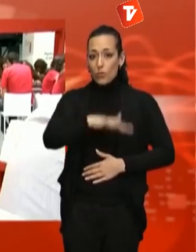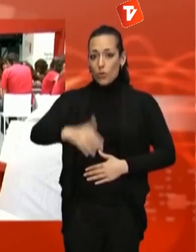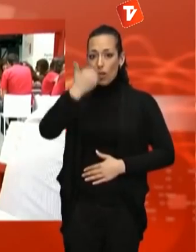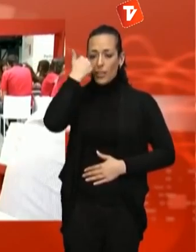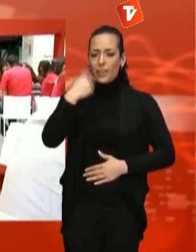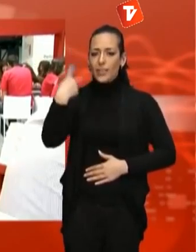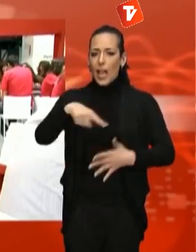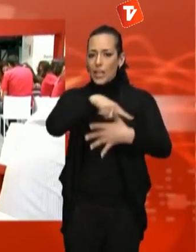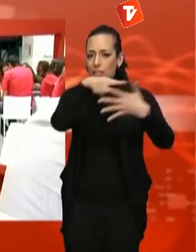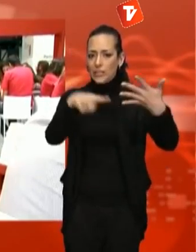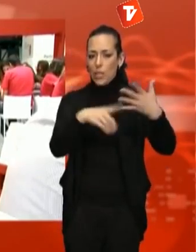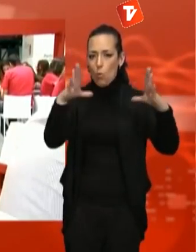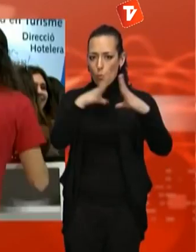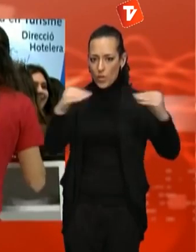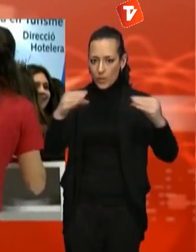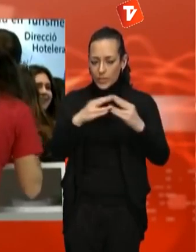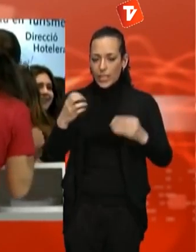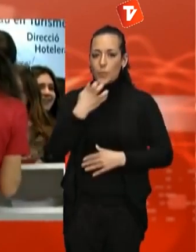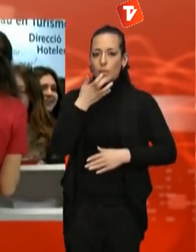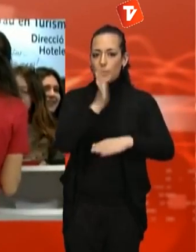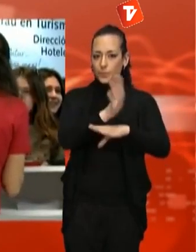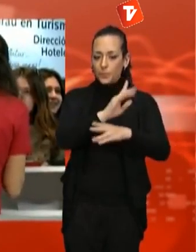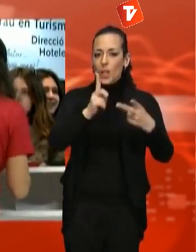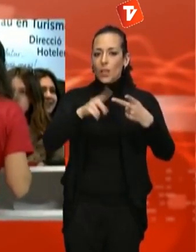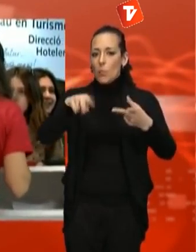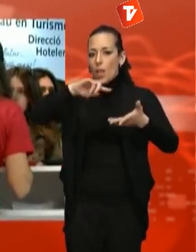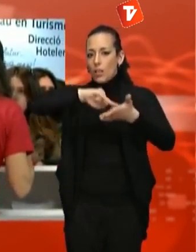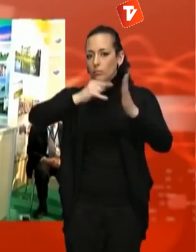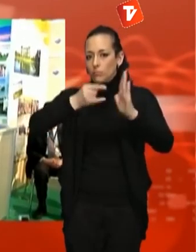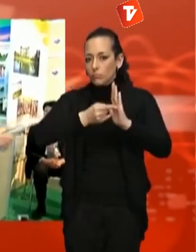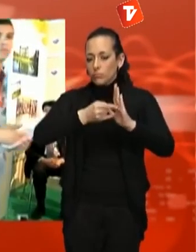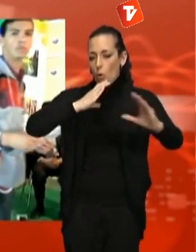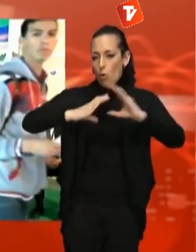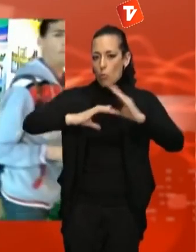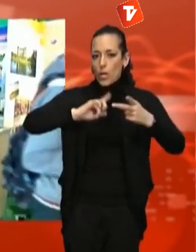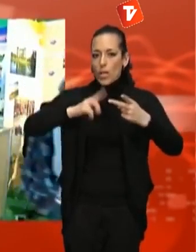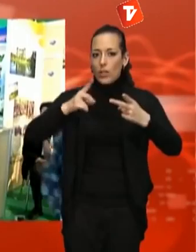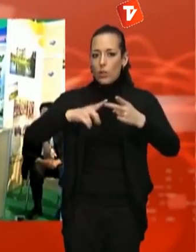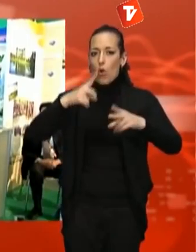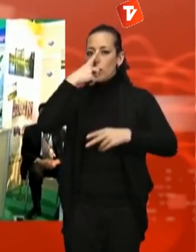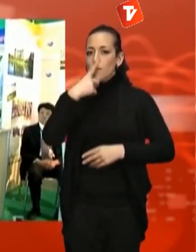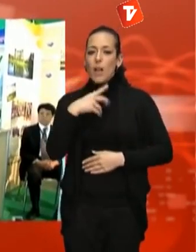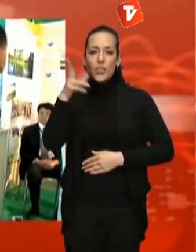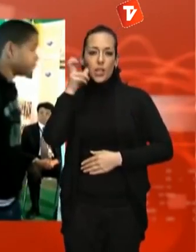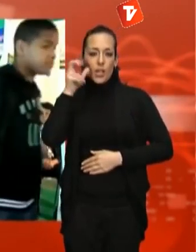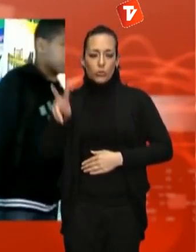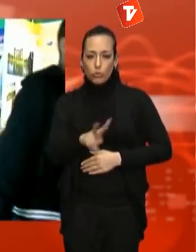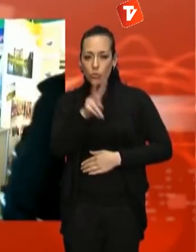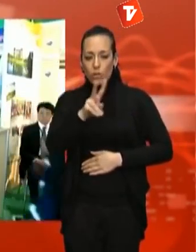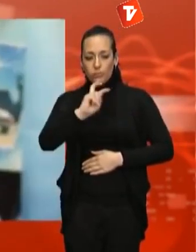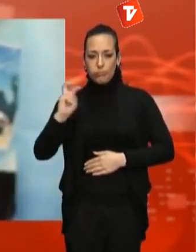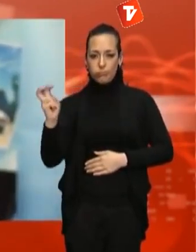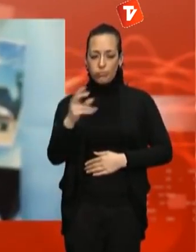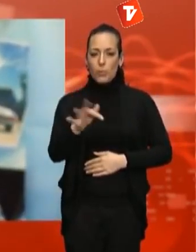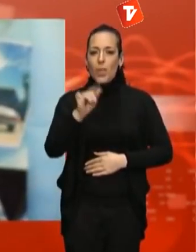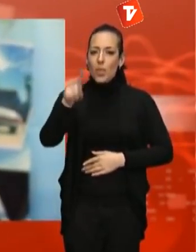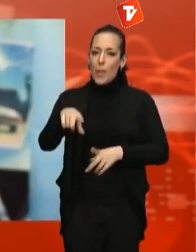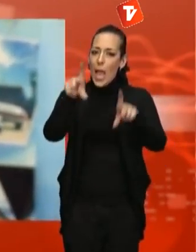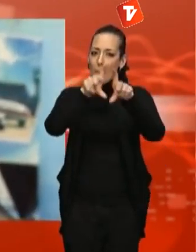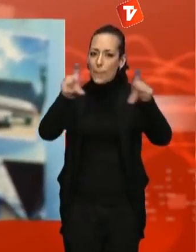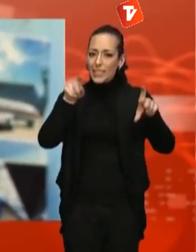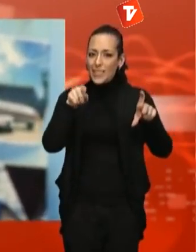des del cinema i l'audiovisual, l'aeronàutica, les telecomunicacions i imatge i so fins a sectors més tradicionals com la gestió empresarial, l'infermeria